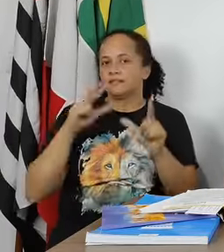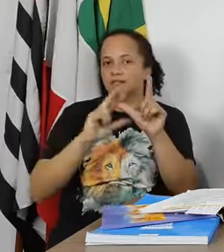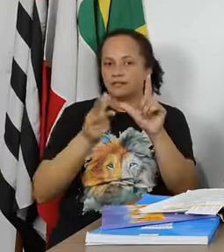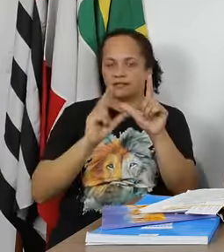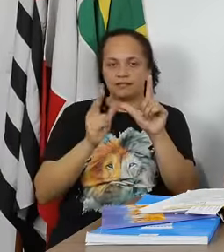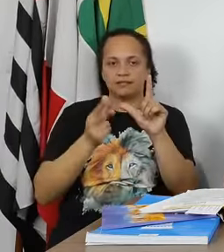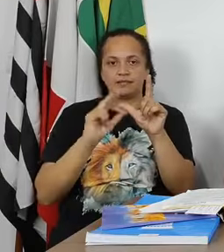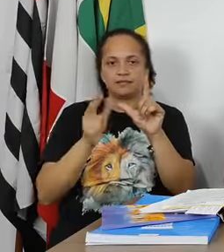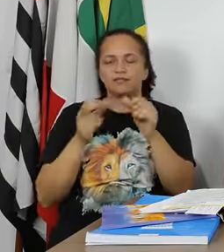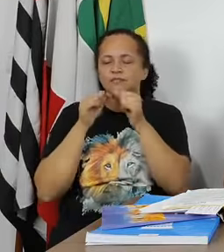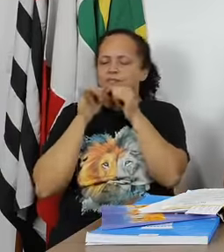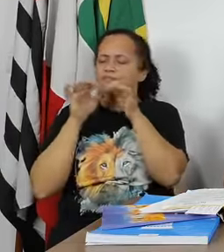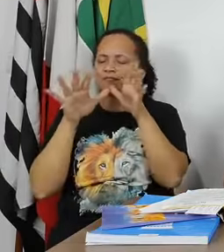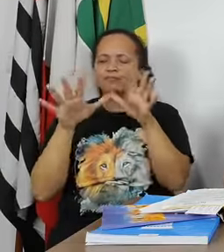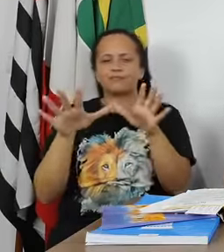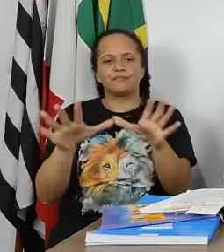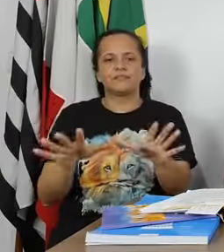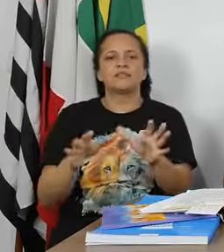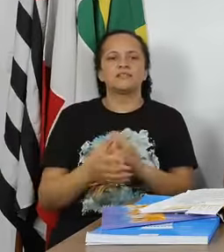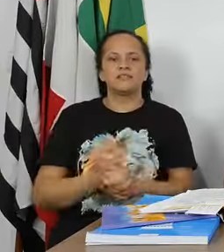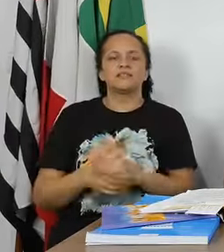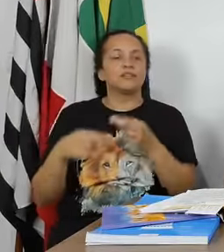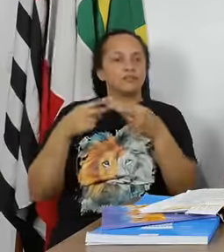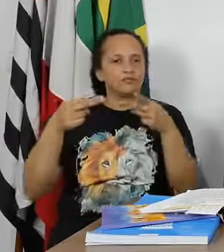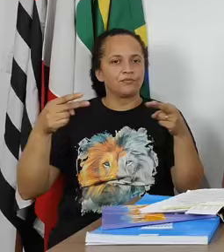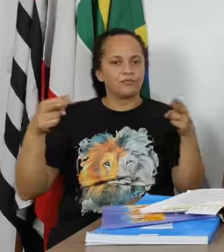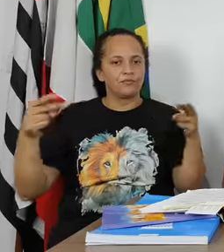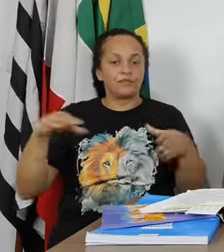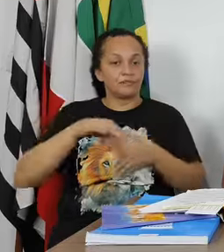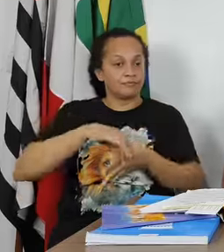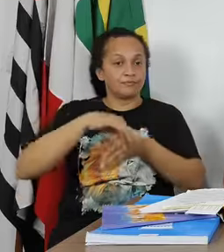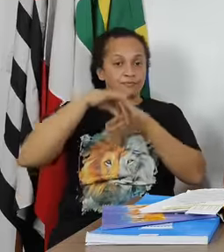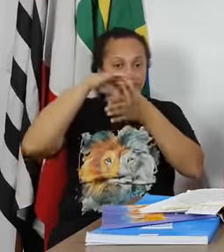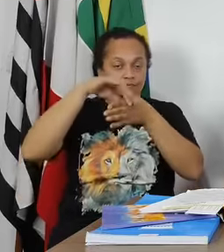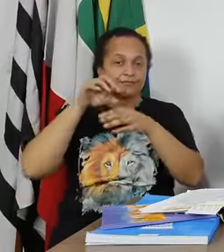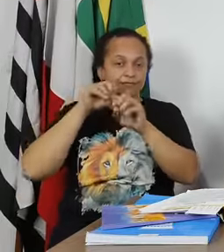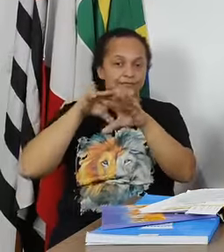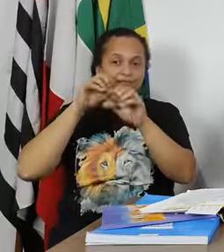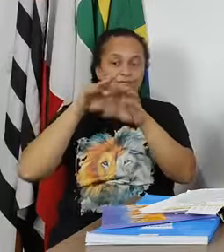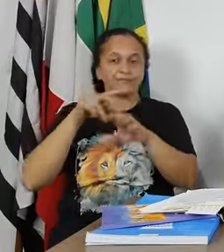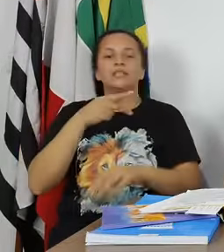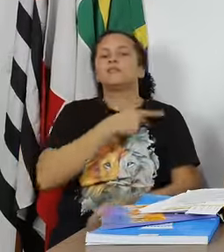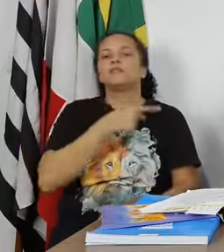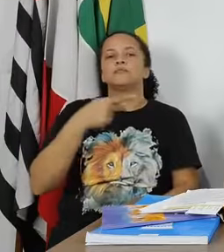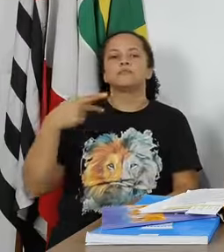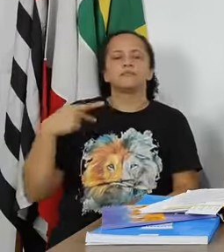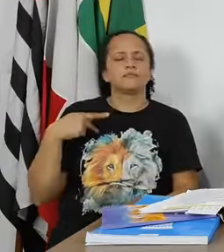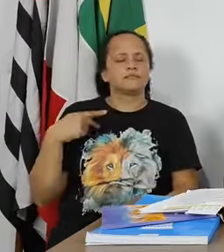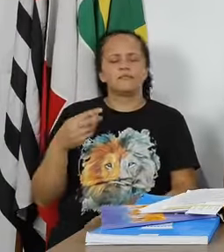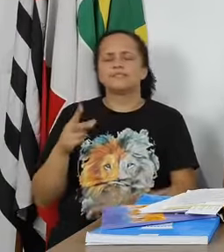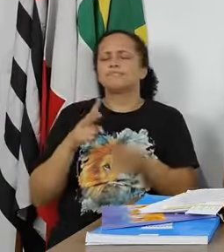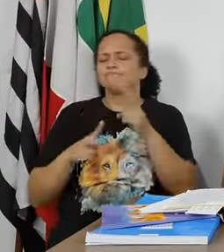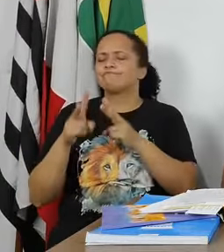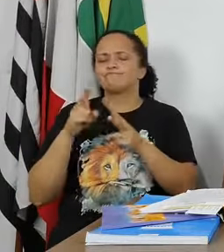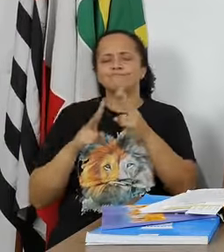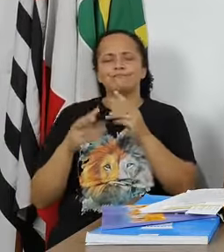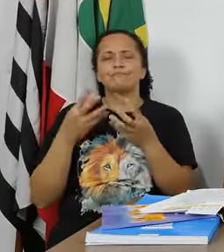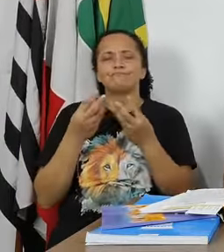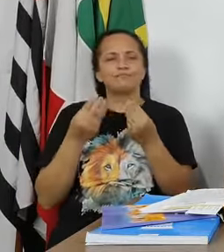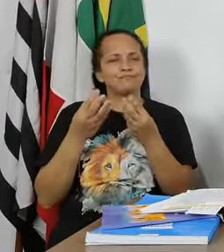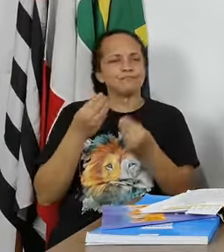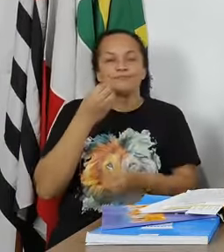sido bênção com alguns irmãos pregando, com os líderes, né? Com o pastor Fernando, e tem sido muito